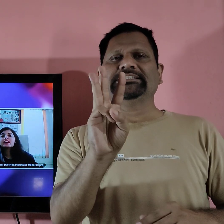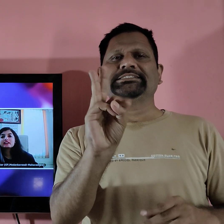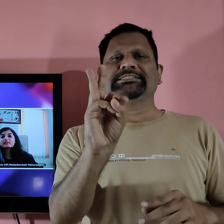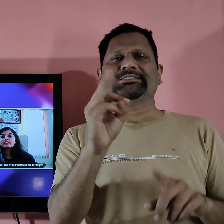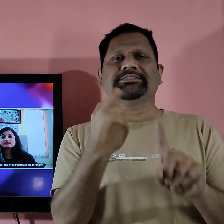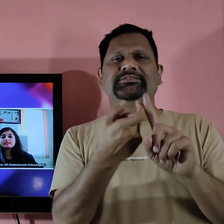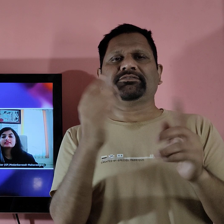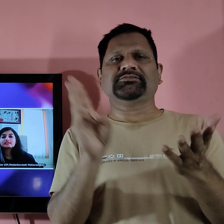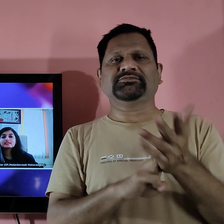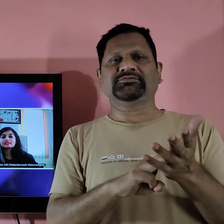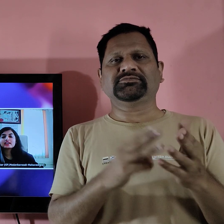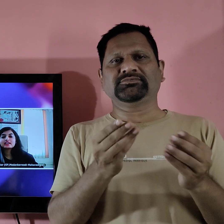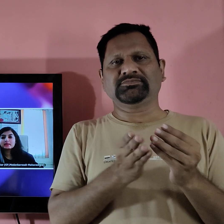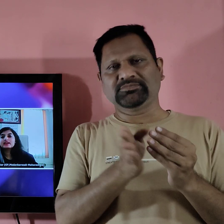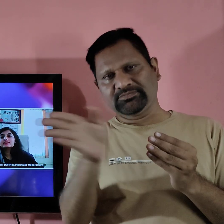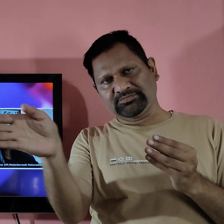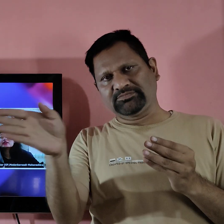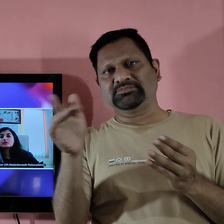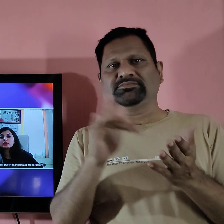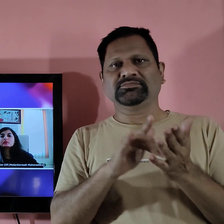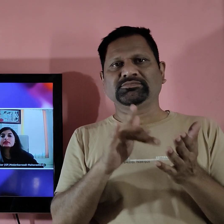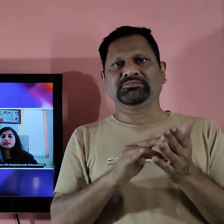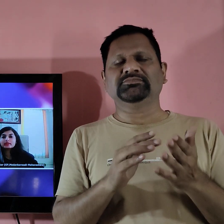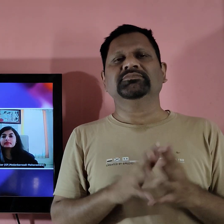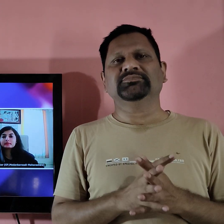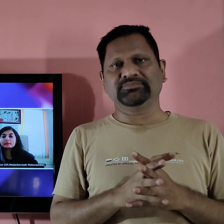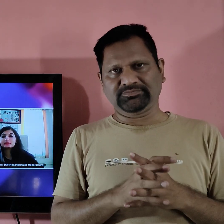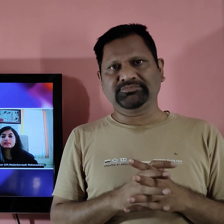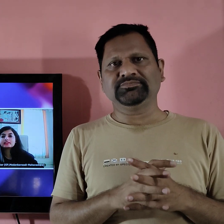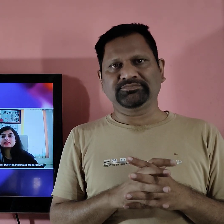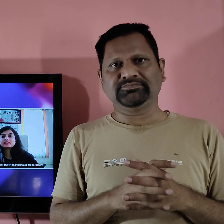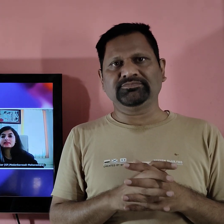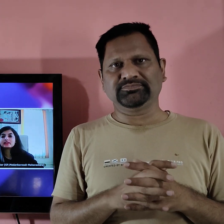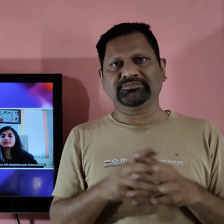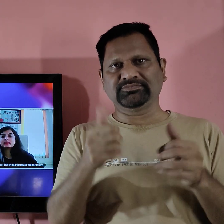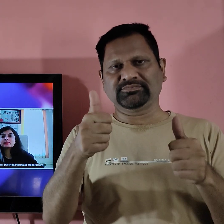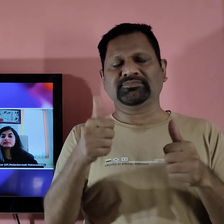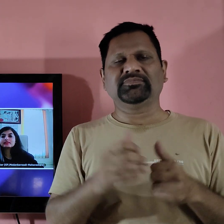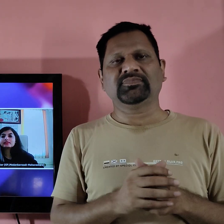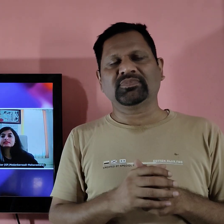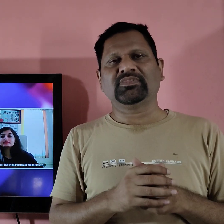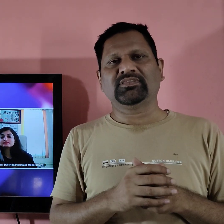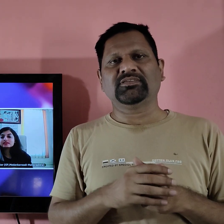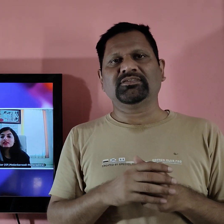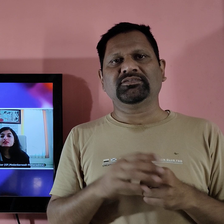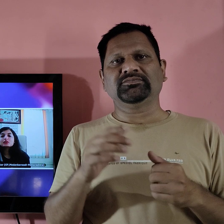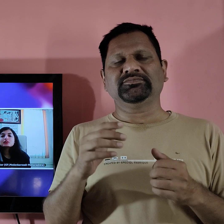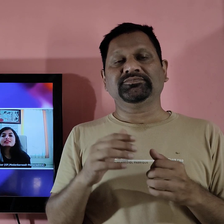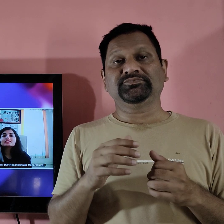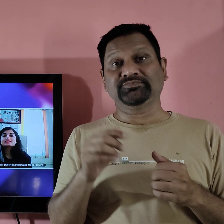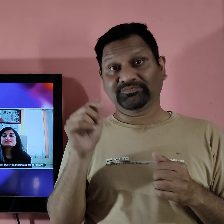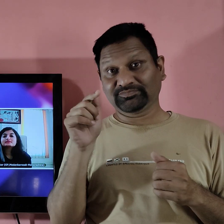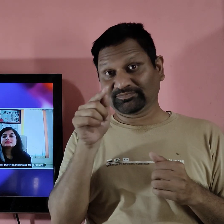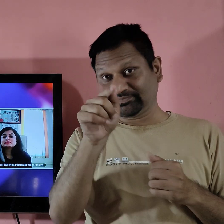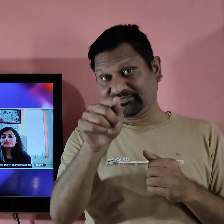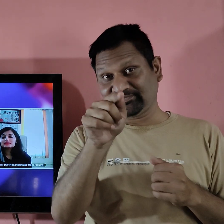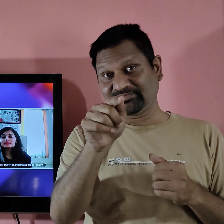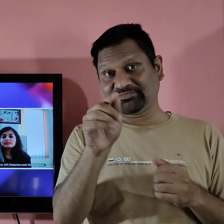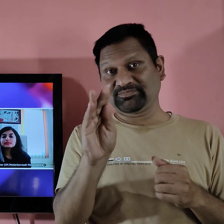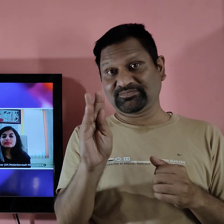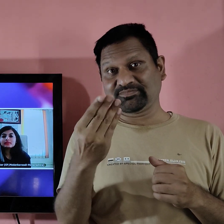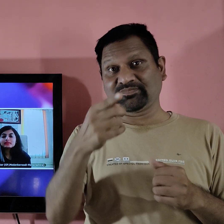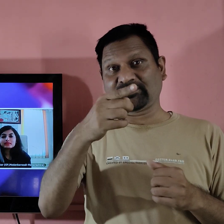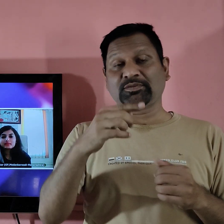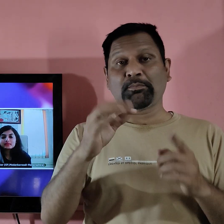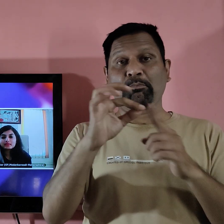किलोमीटर की दूरी पे है, चाकन में। चाकन के पास ही है 2 किलोमीटर में, इंडस्ट्रियल बेल्ट में। देखिए एक तो आपके यहाँ इस